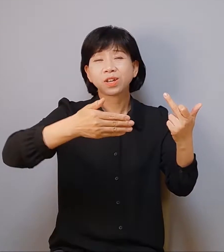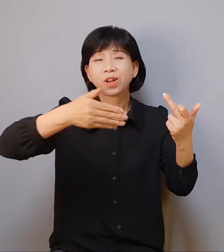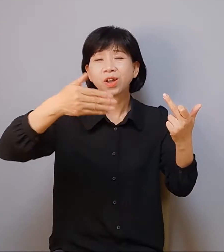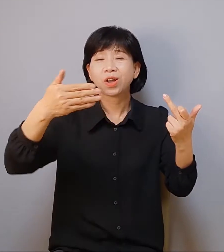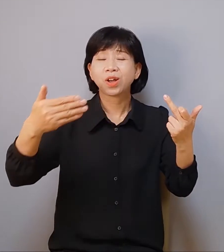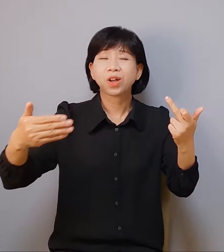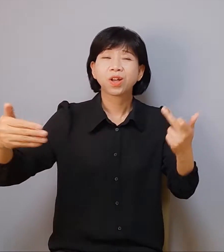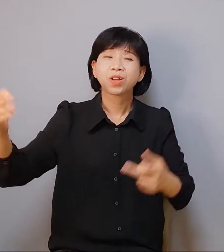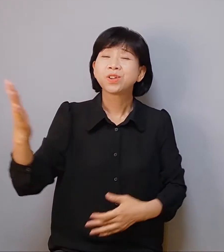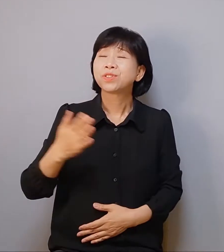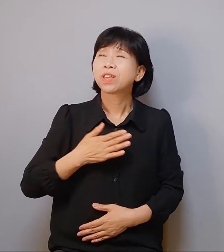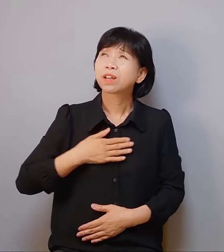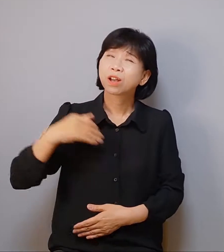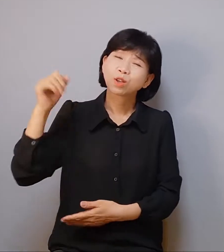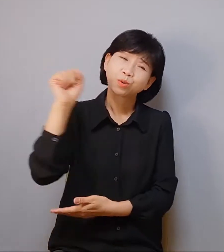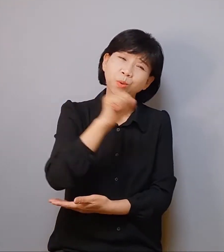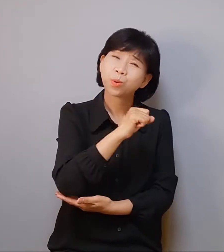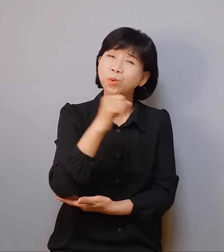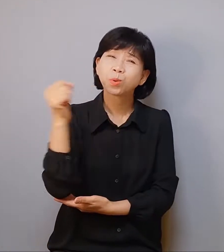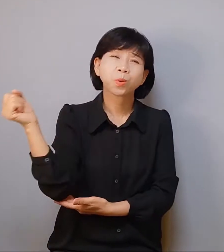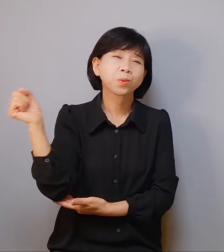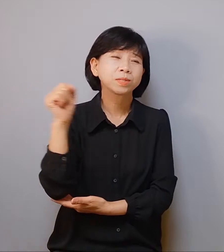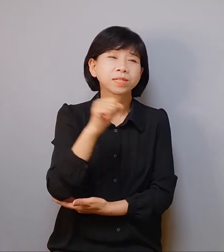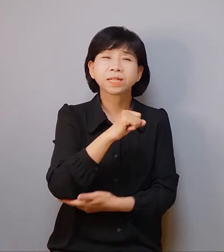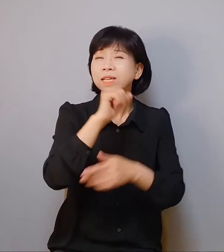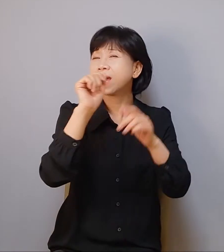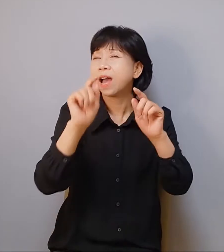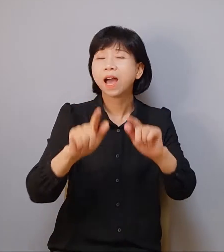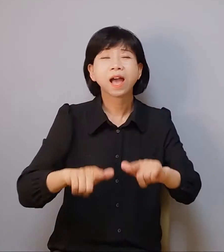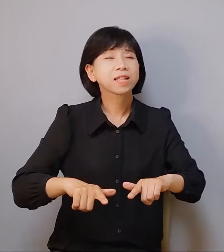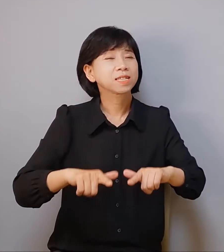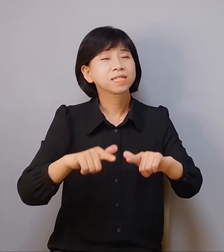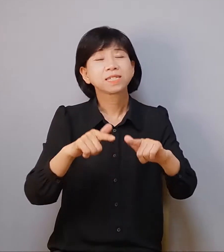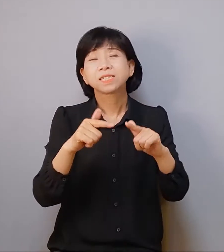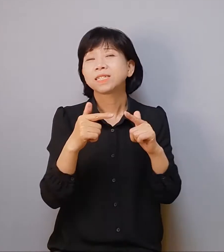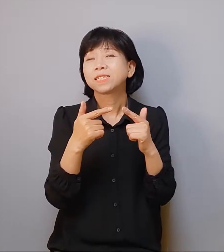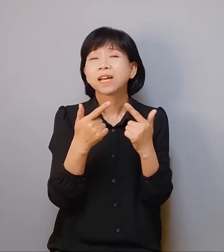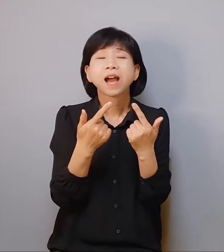산성, 내가 요동치